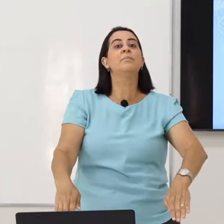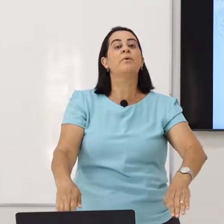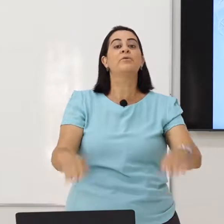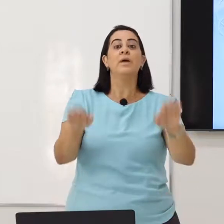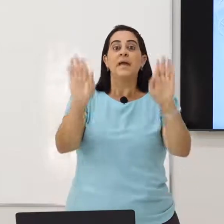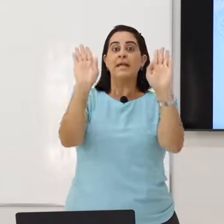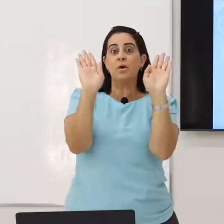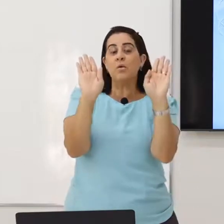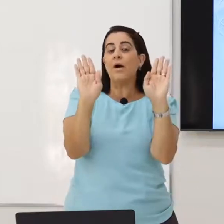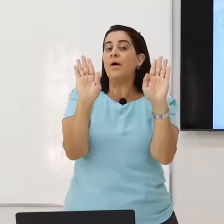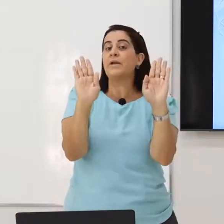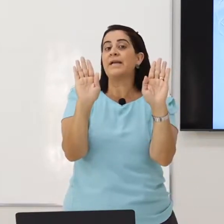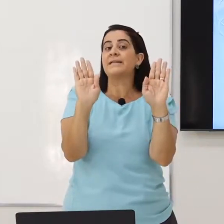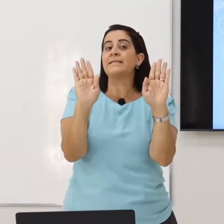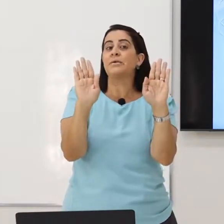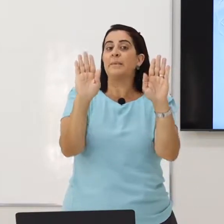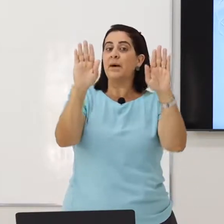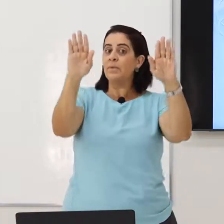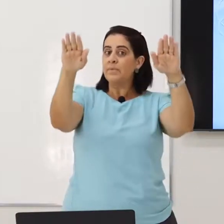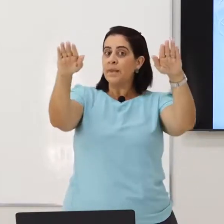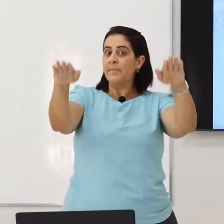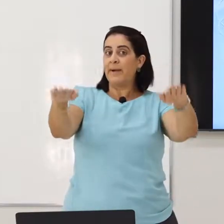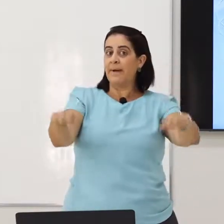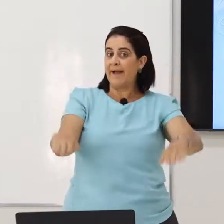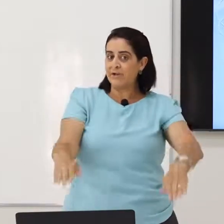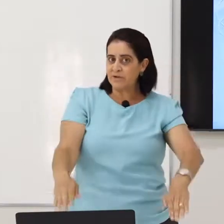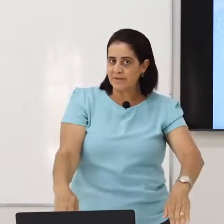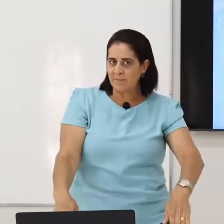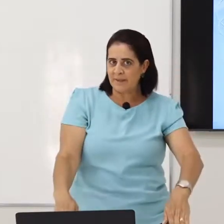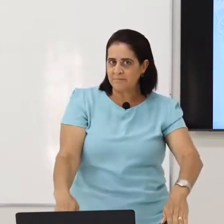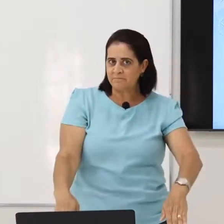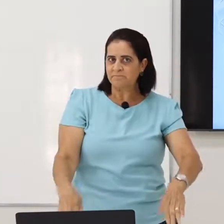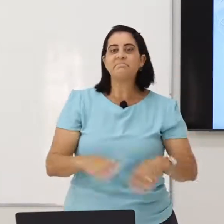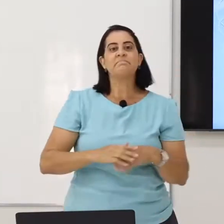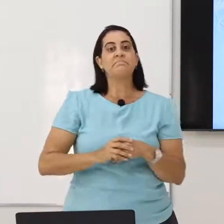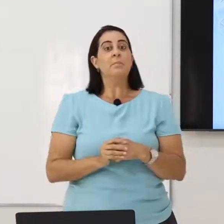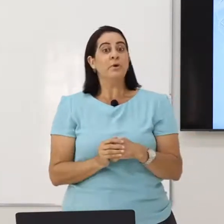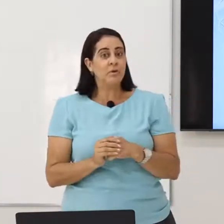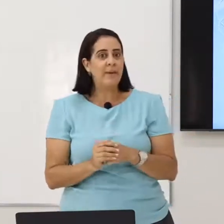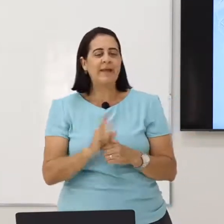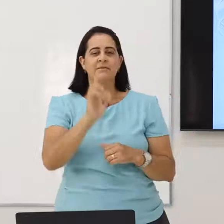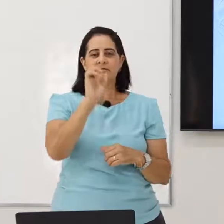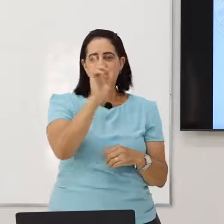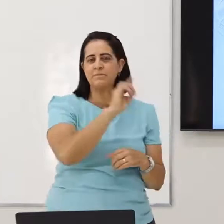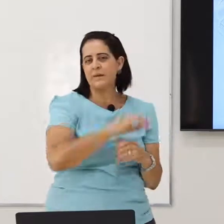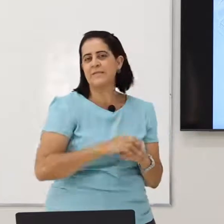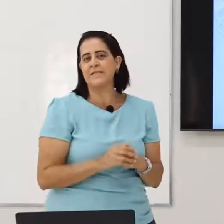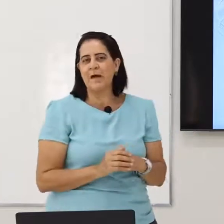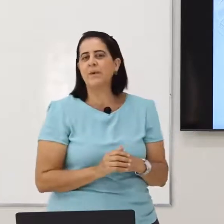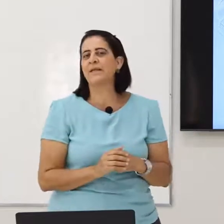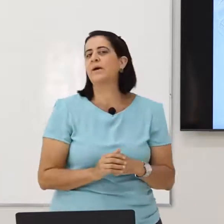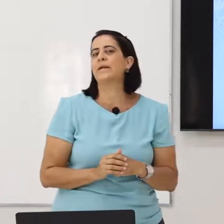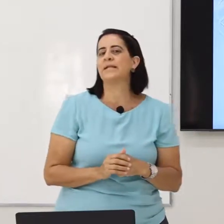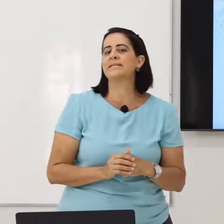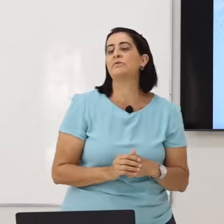aeroporto. Então, qual é a orientação da mão? Para baixo também. Muito bem, vamos para um sinal que tem orientação de